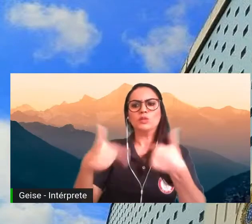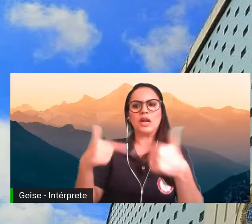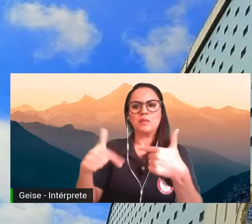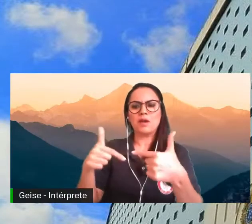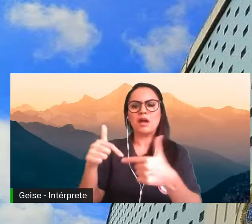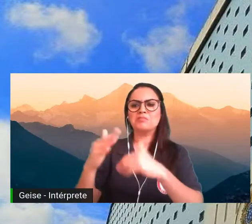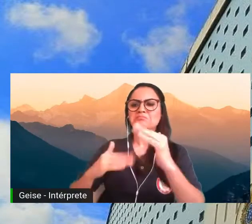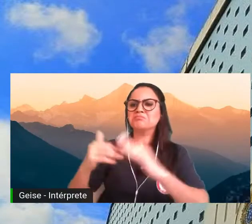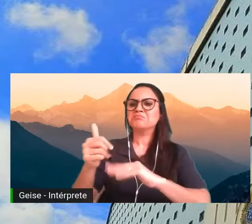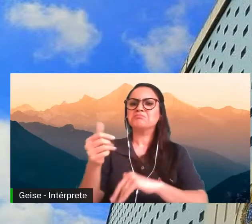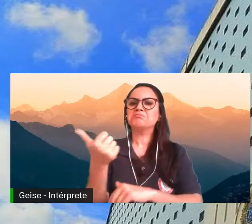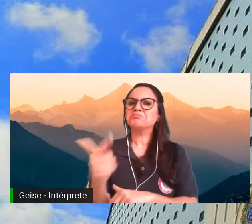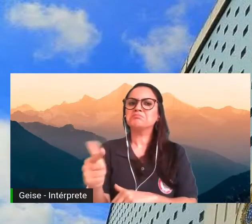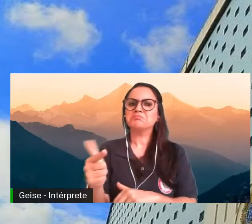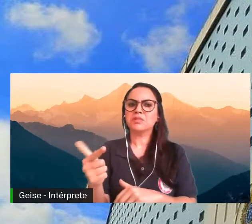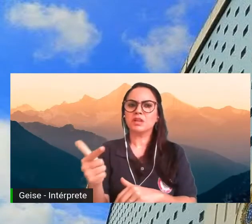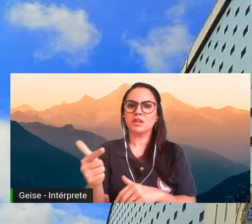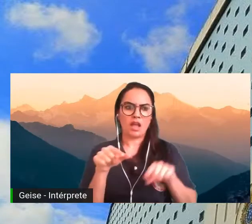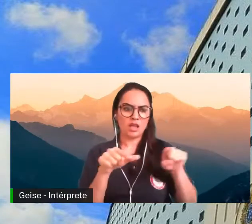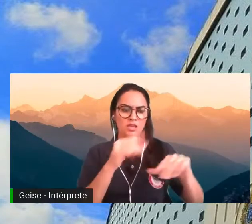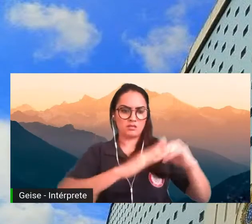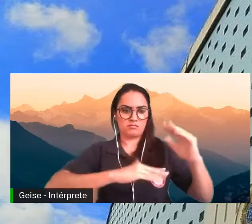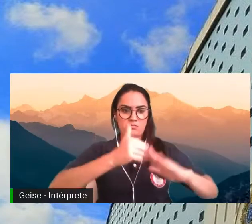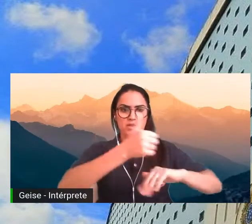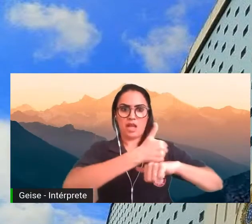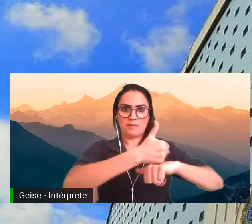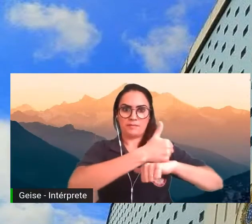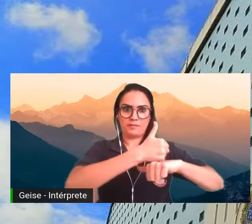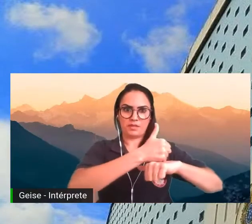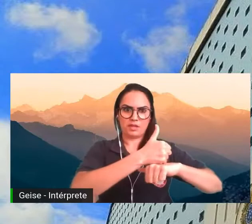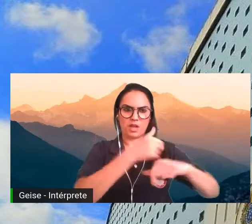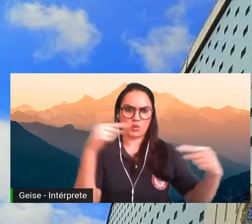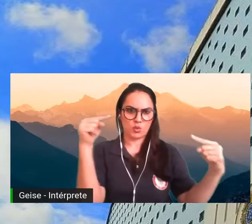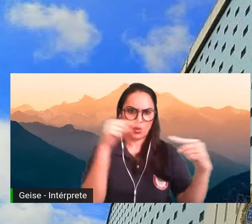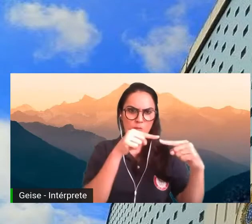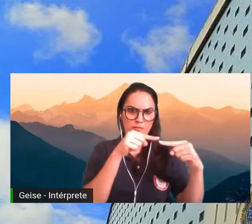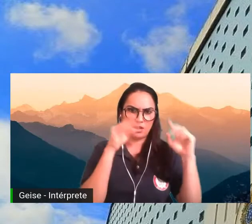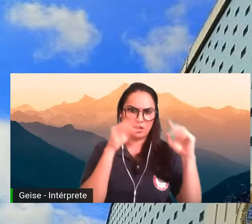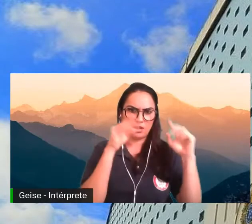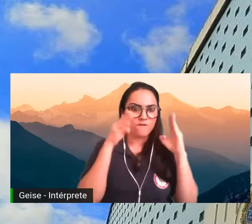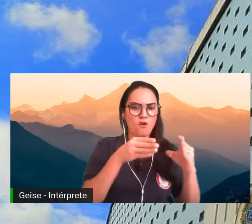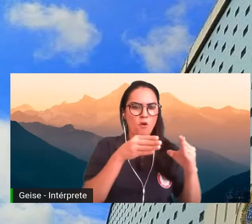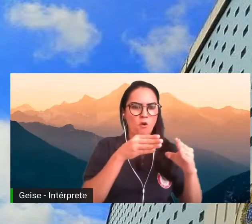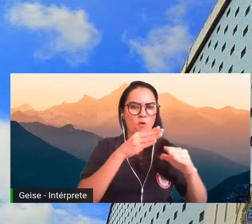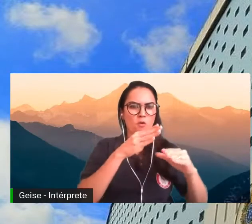é sinônimo de especialização. A especialização ela